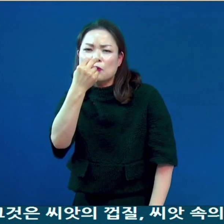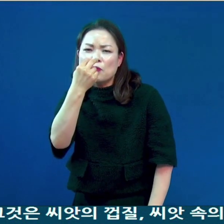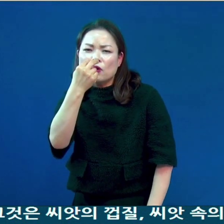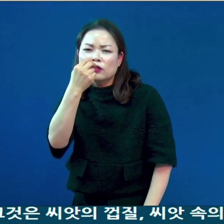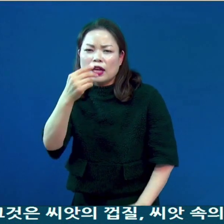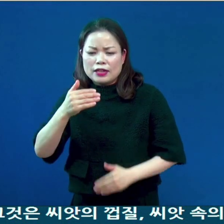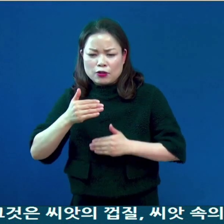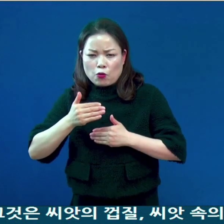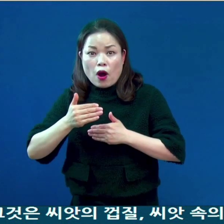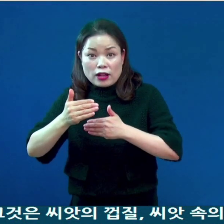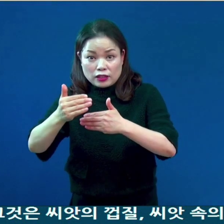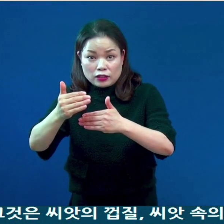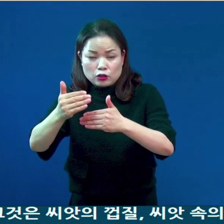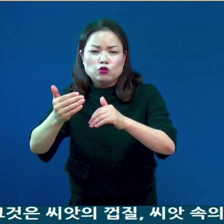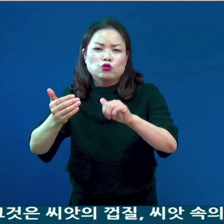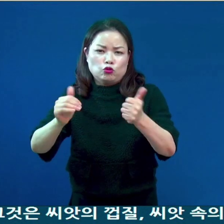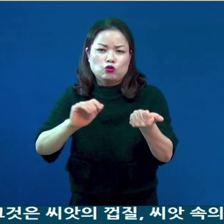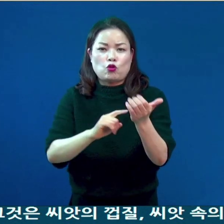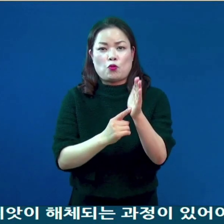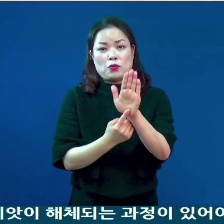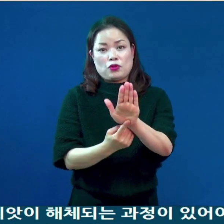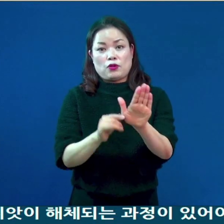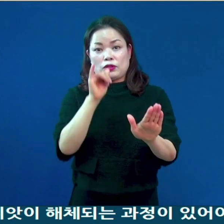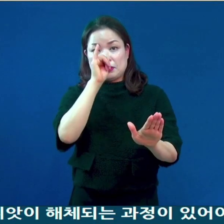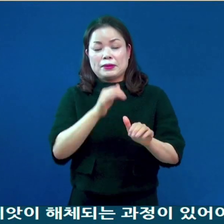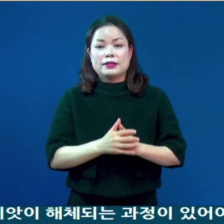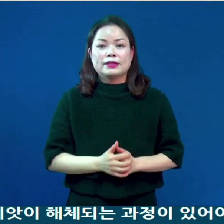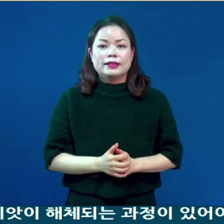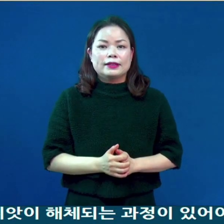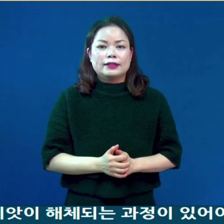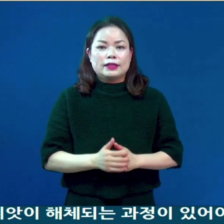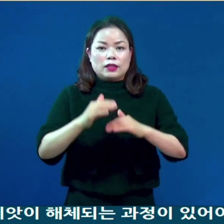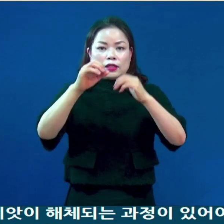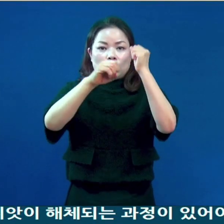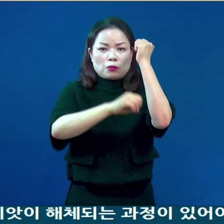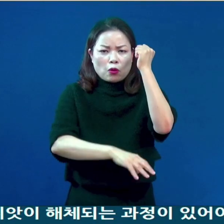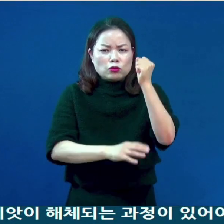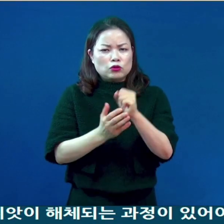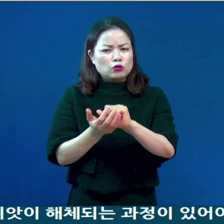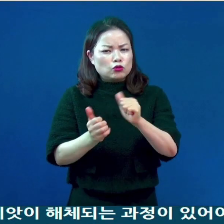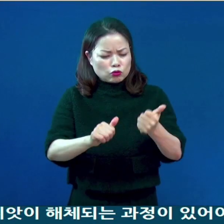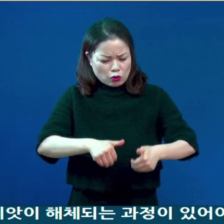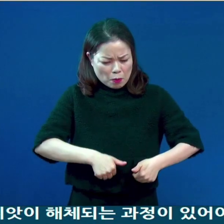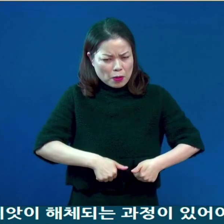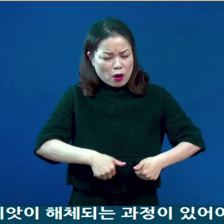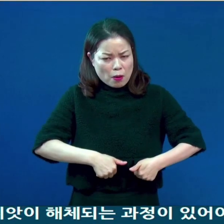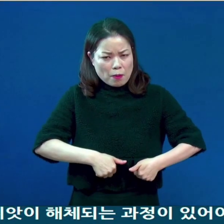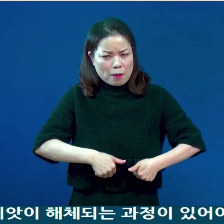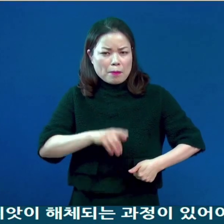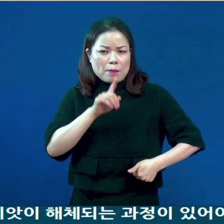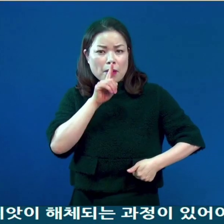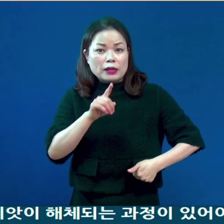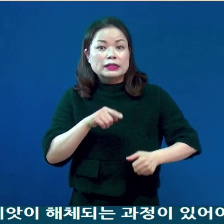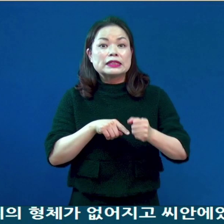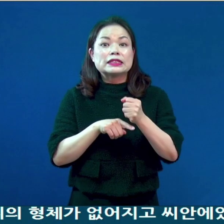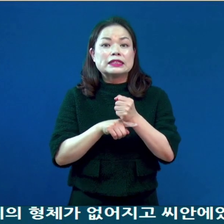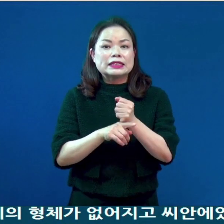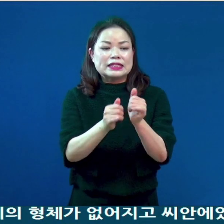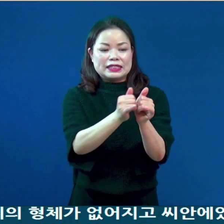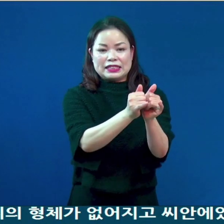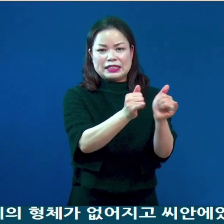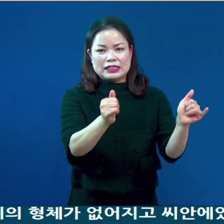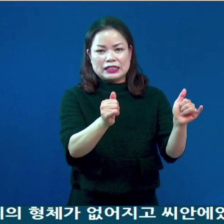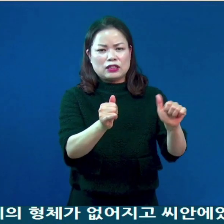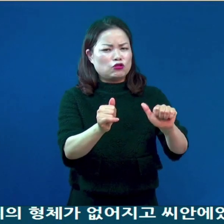죽는 것으로 설명하고 계신 것이죠. 본문은 죽는 것의 필요성을 강조하고 있는데 그 이유는